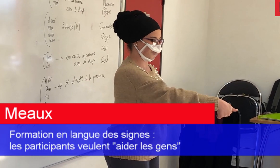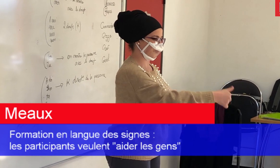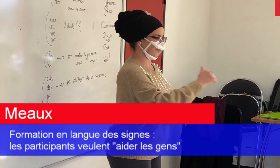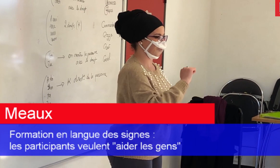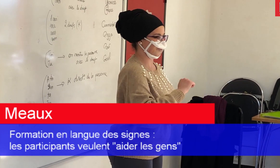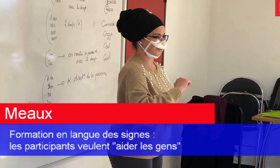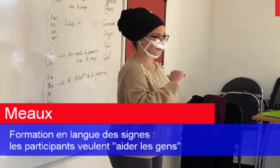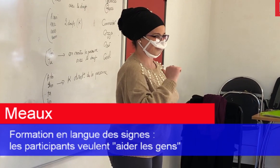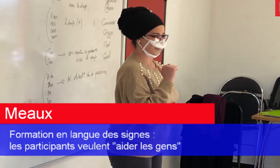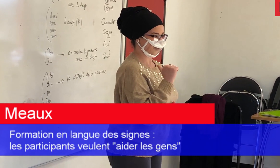mains. Non, stop.